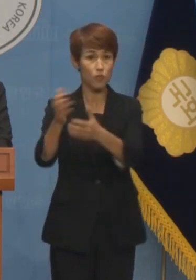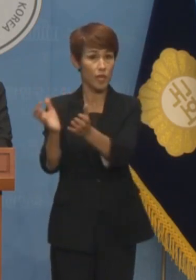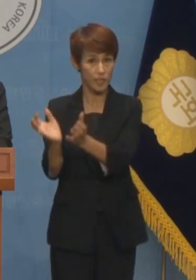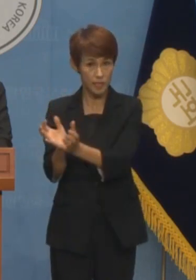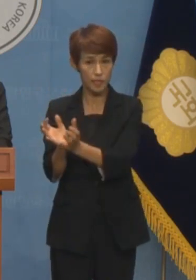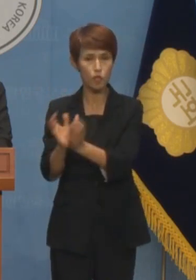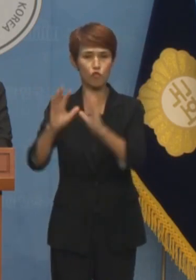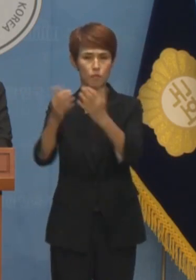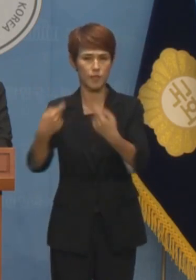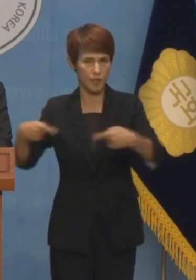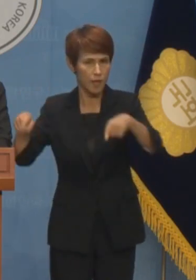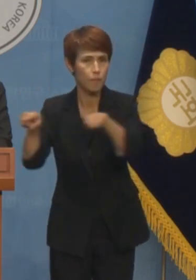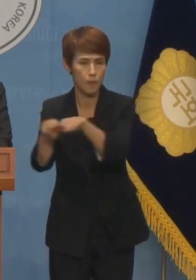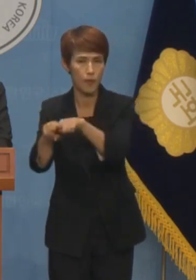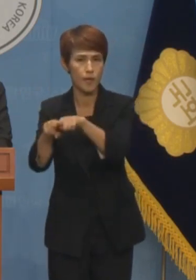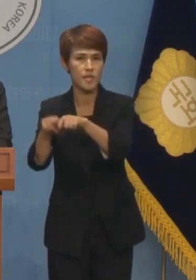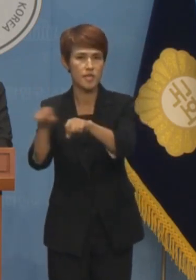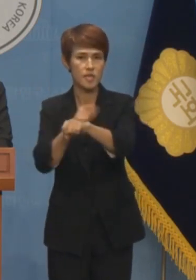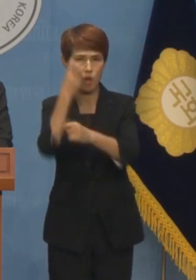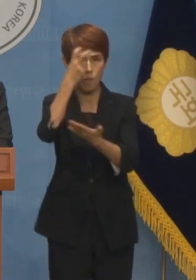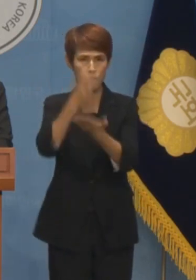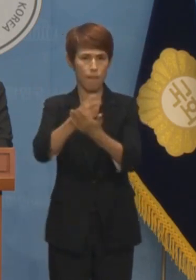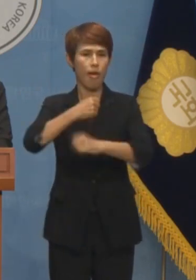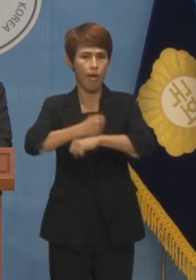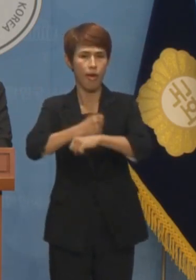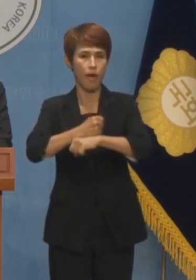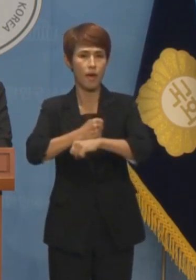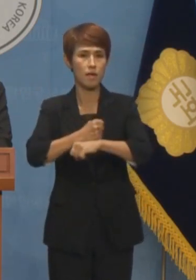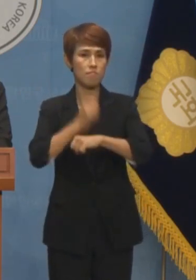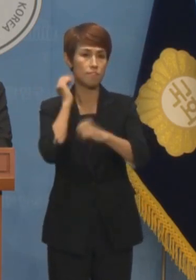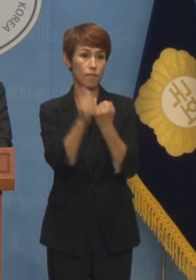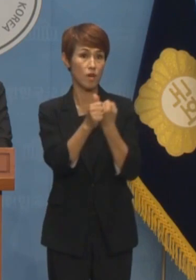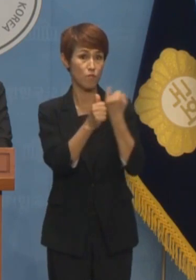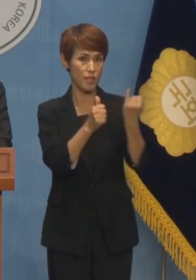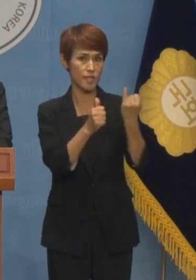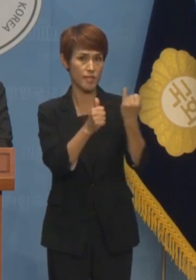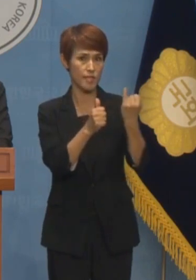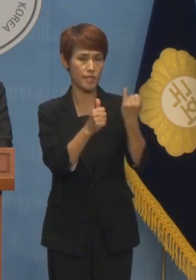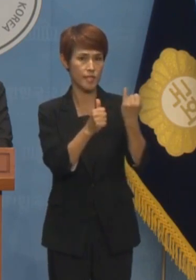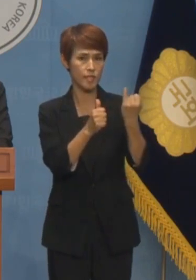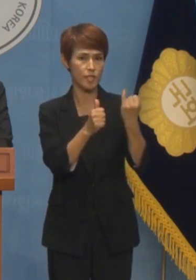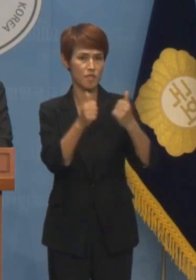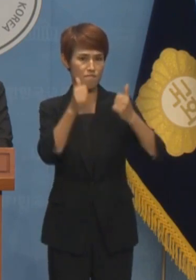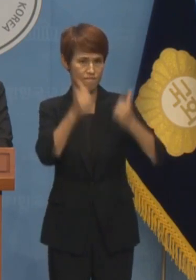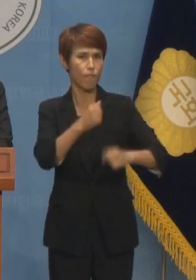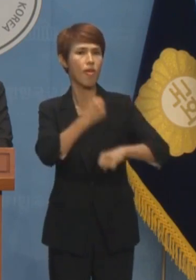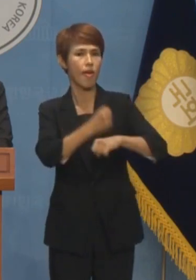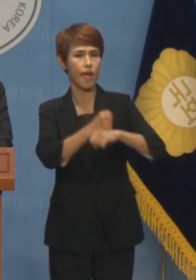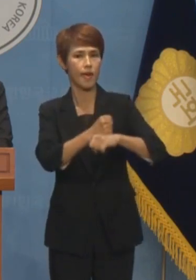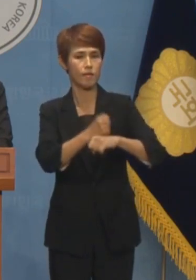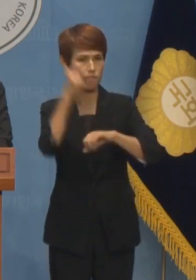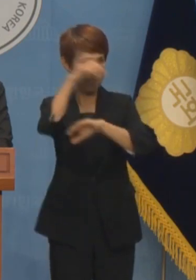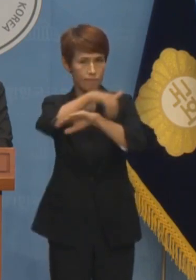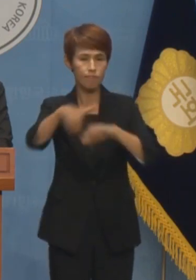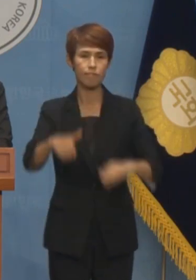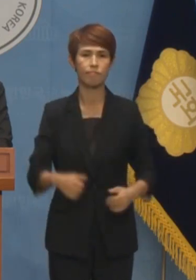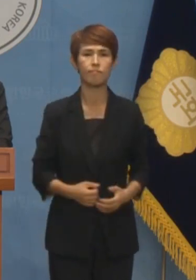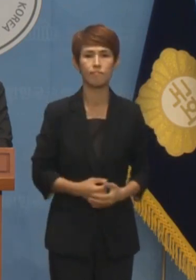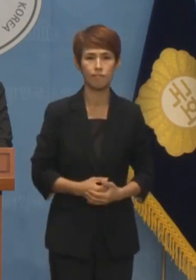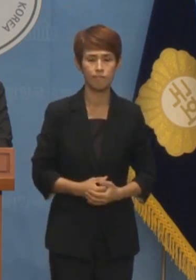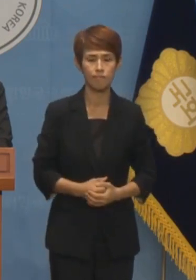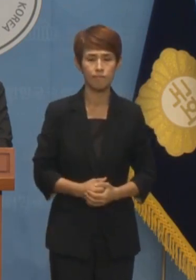더불어민주당은 국민과 함께 특검을 관철해 김건희 여사를 진실의 심판대에 세울 것입니다.